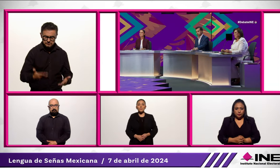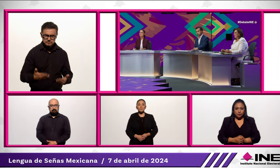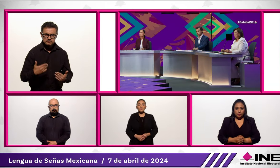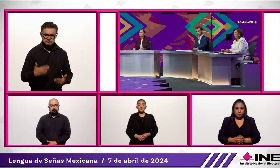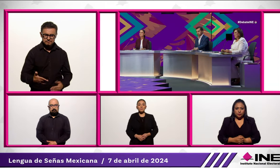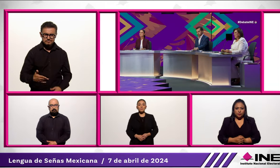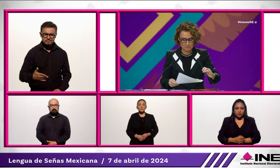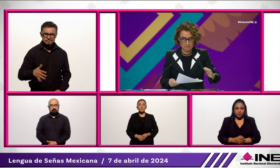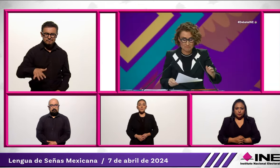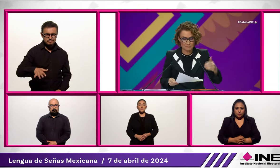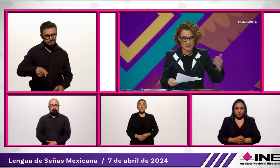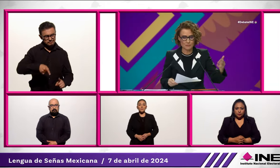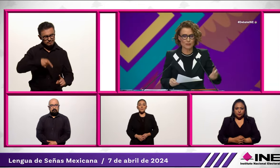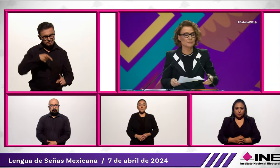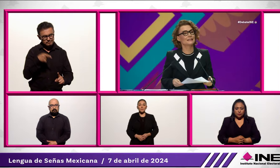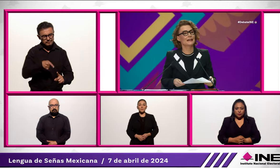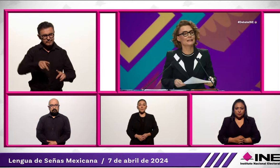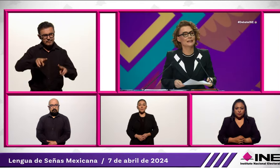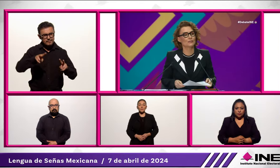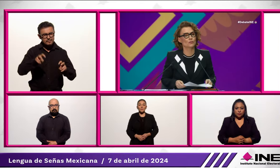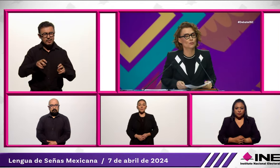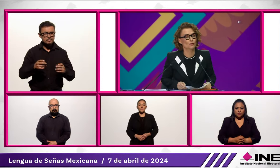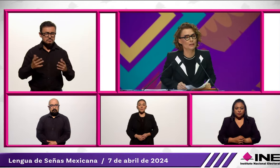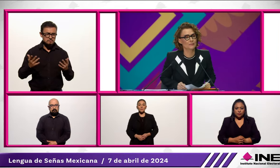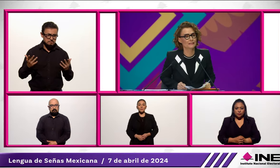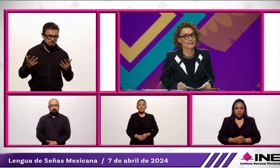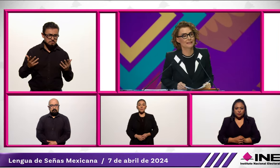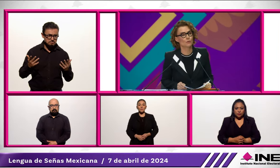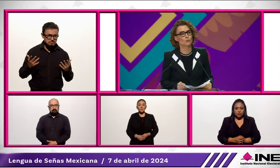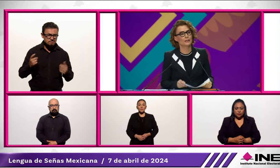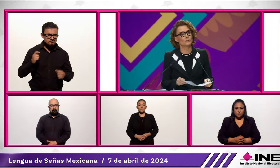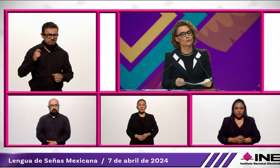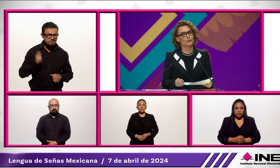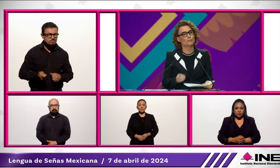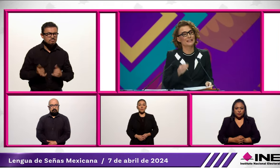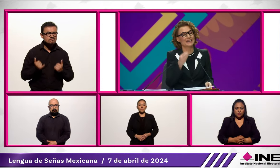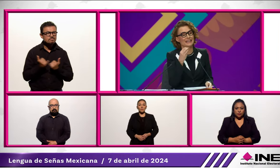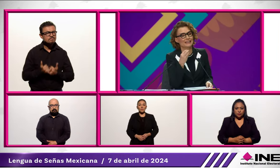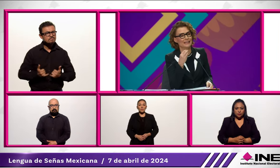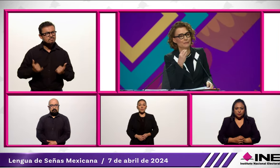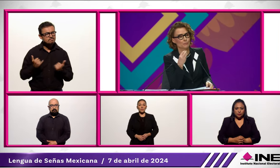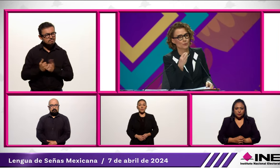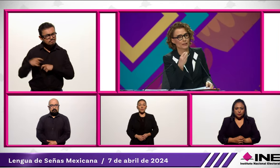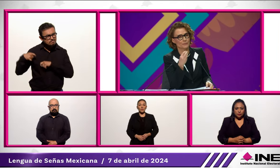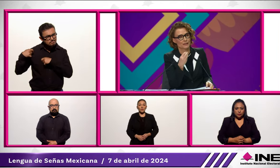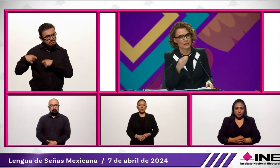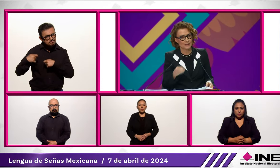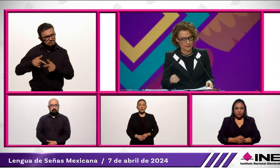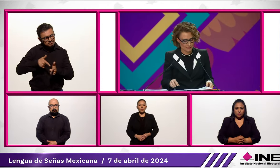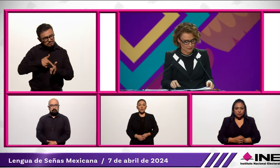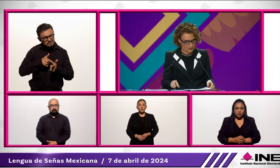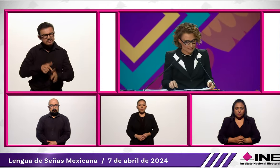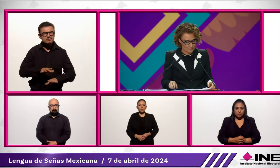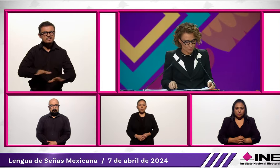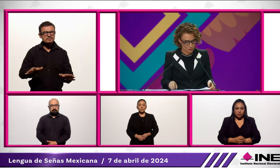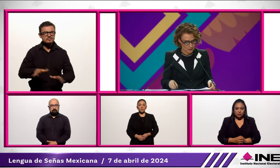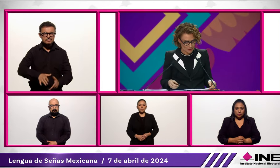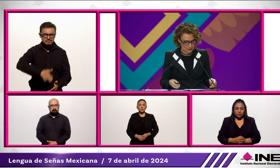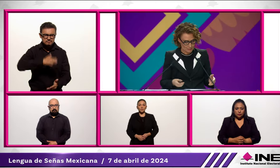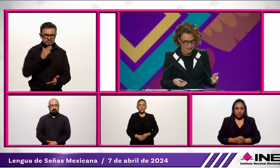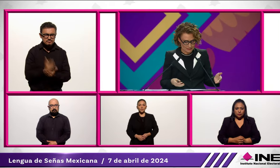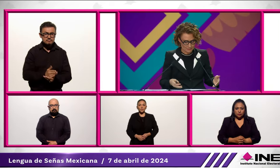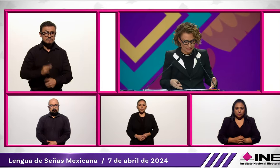tema de, digamos, evitar que esto no solamente siga ocurriendo, sino que quede impune. Si